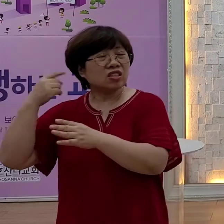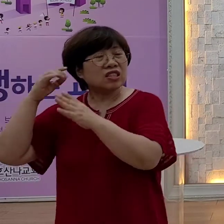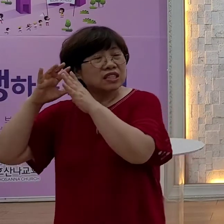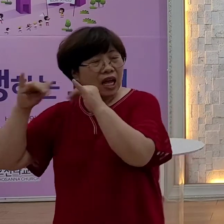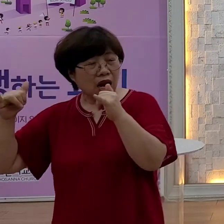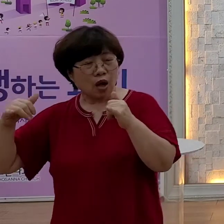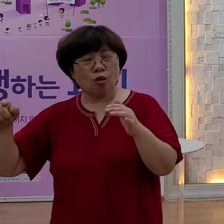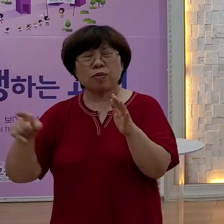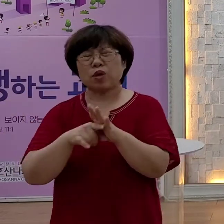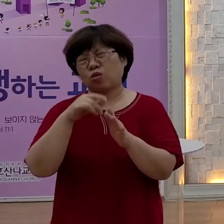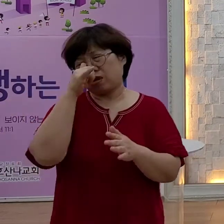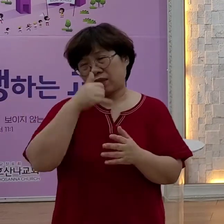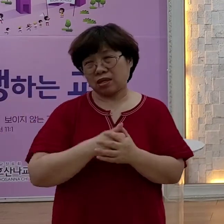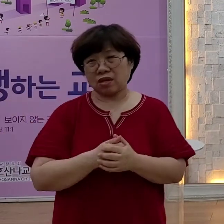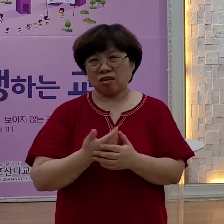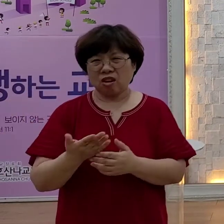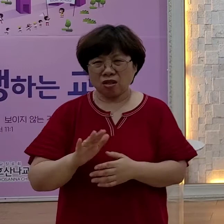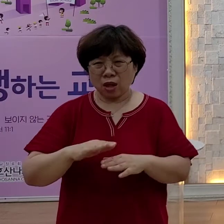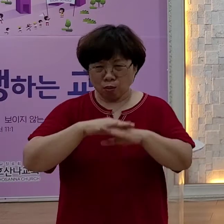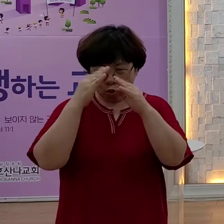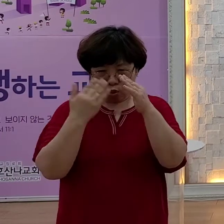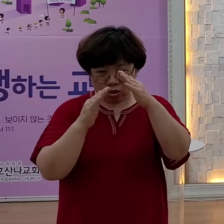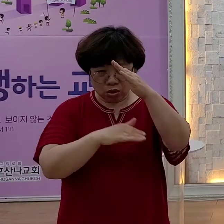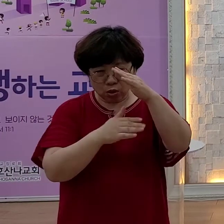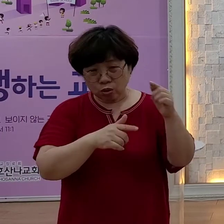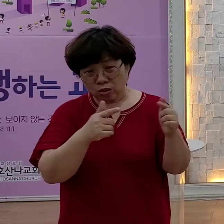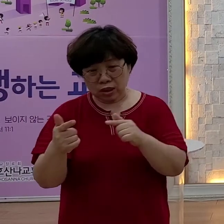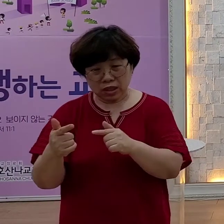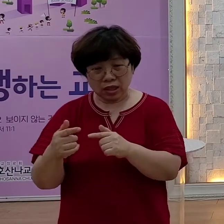그런데 모든 성도가 다 그런 거 아닙니다.